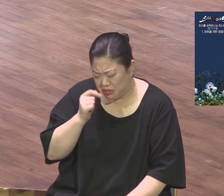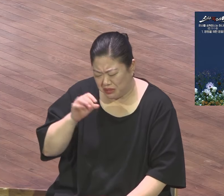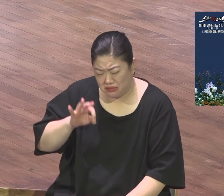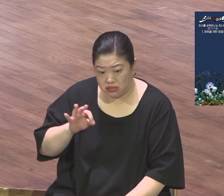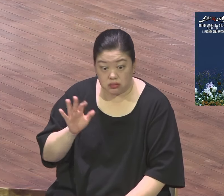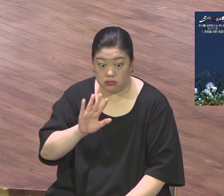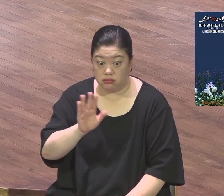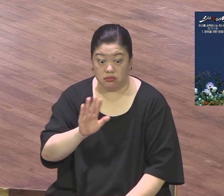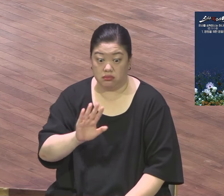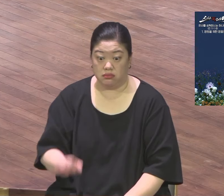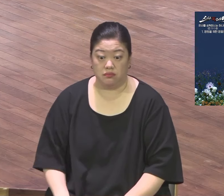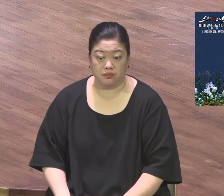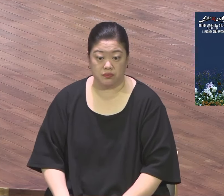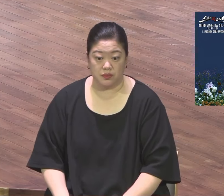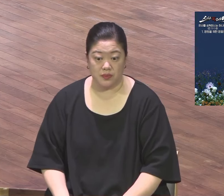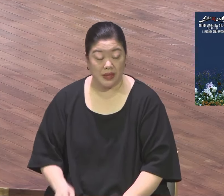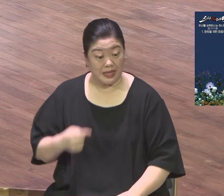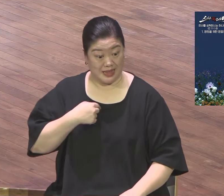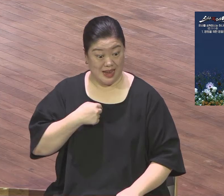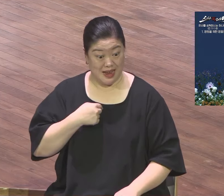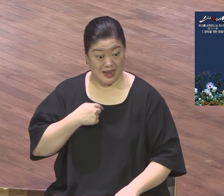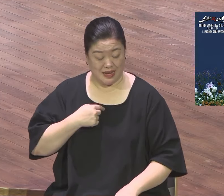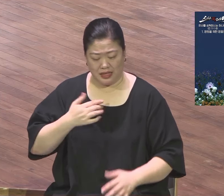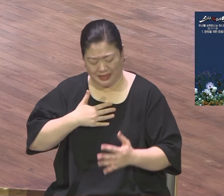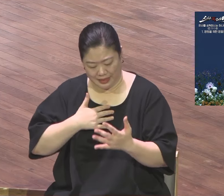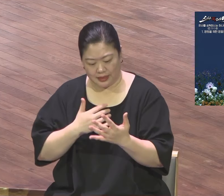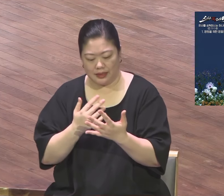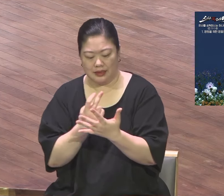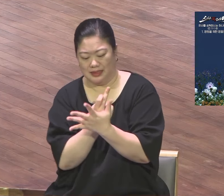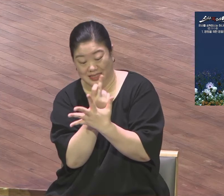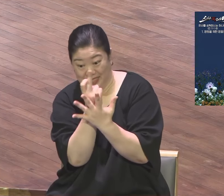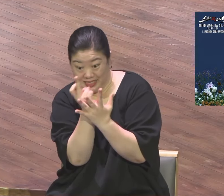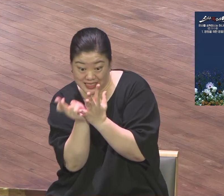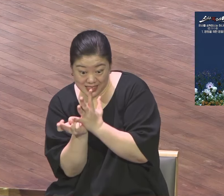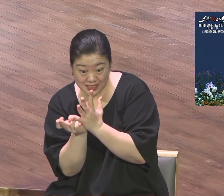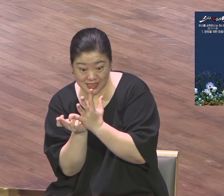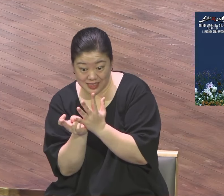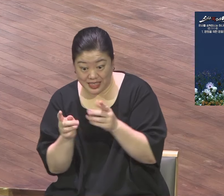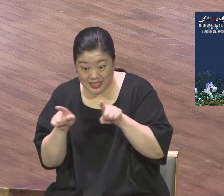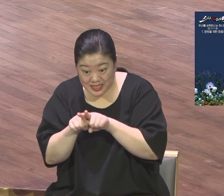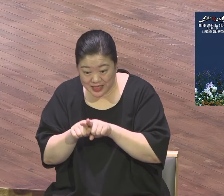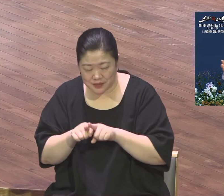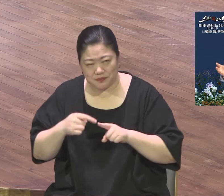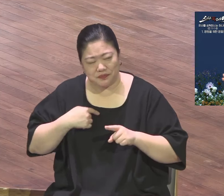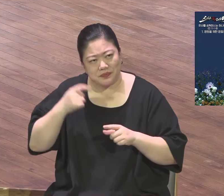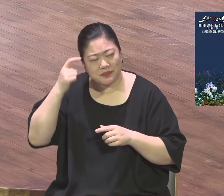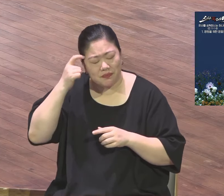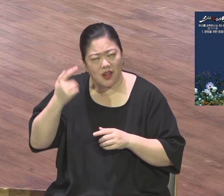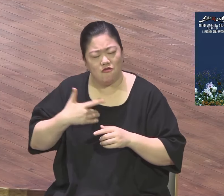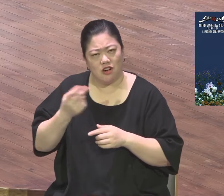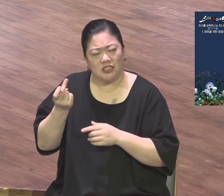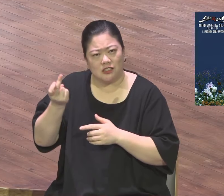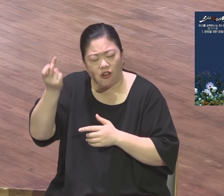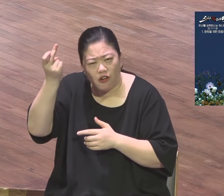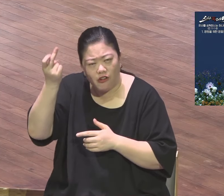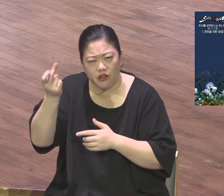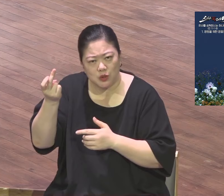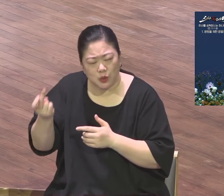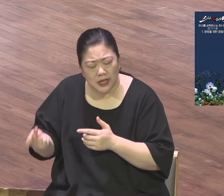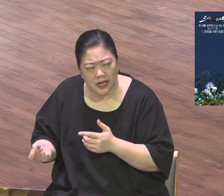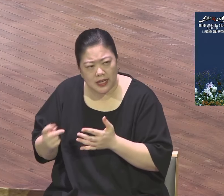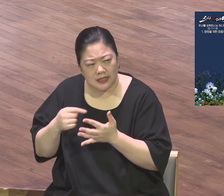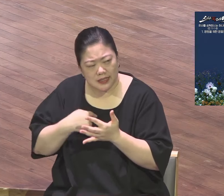우리 막 조카까지 다 복을 받잖아요. 내가 하나님이 바로 쓰니까 우리 성도들이 다 복을 받잖아요.